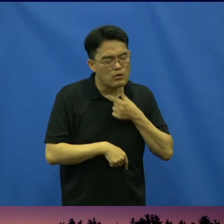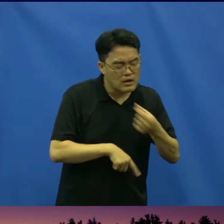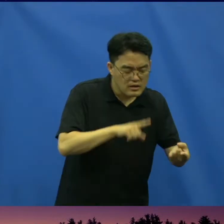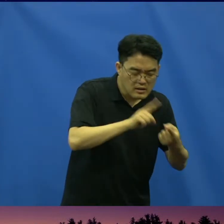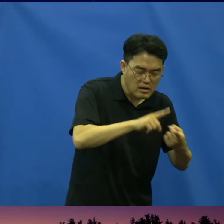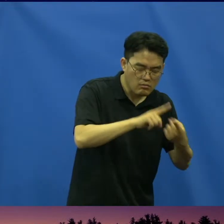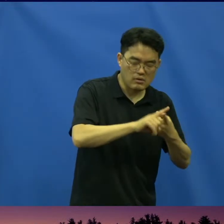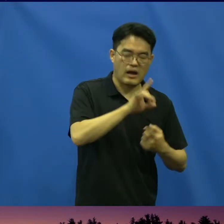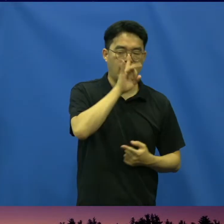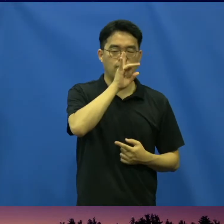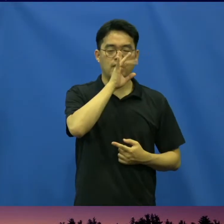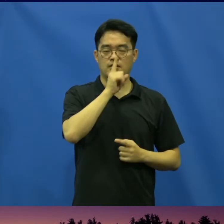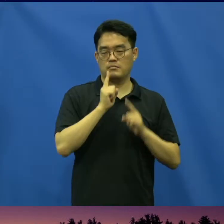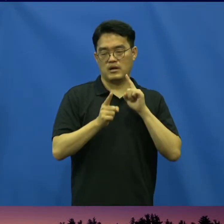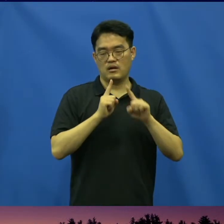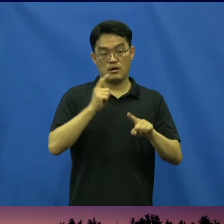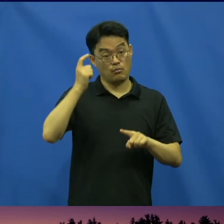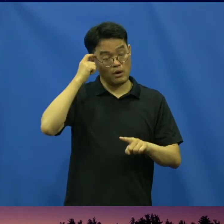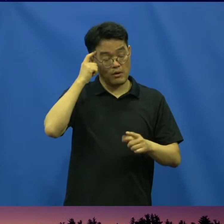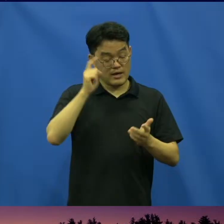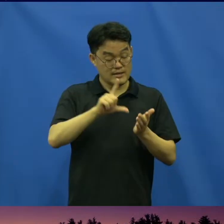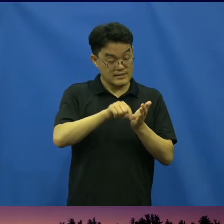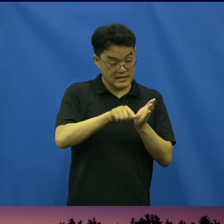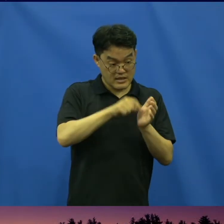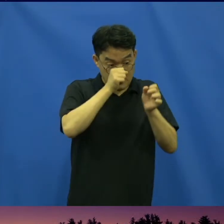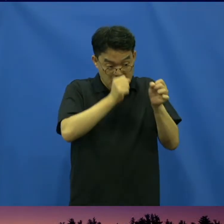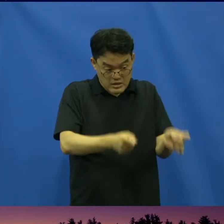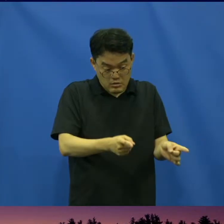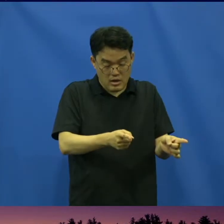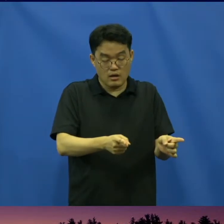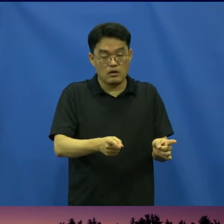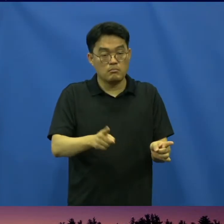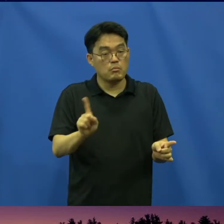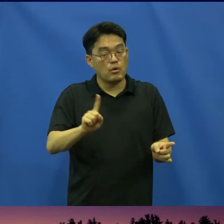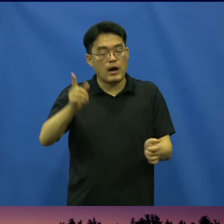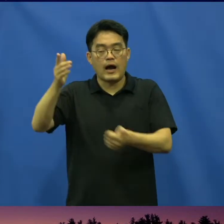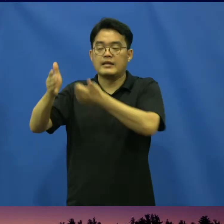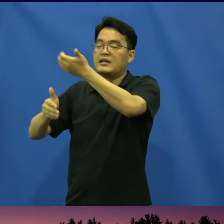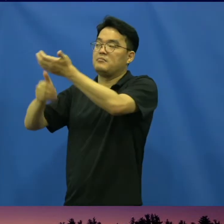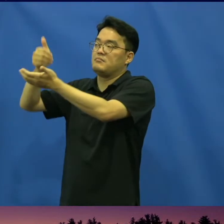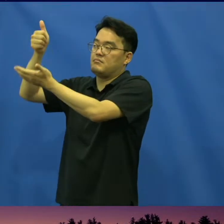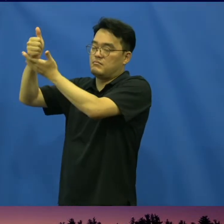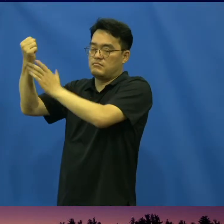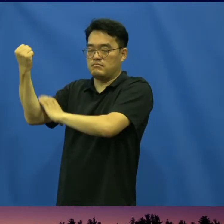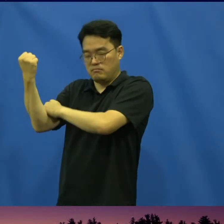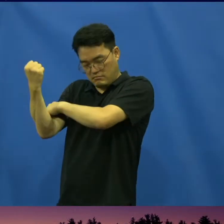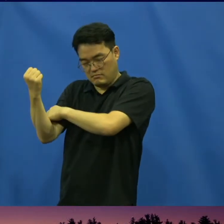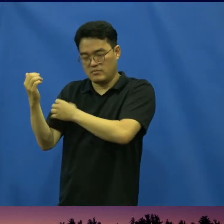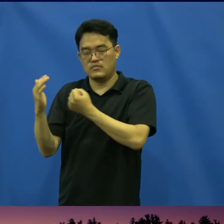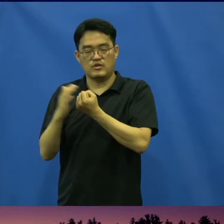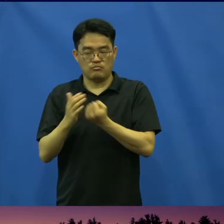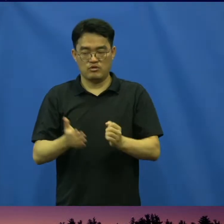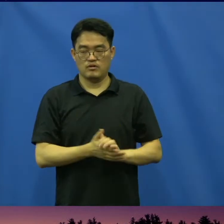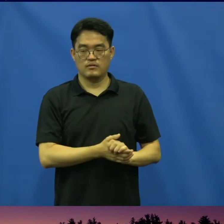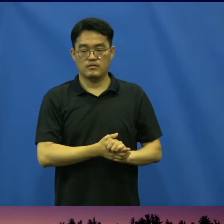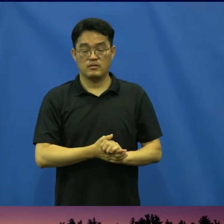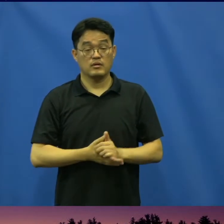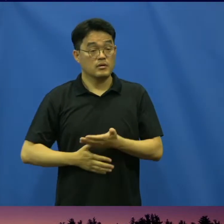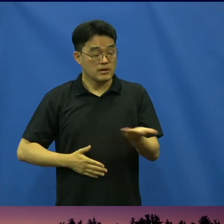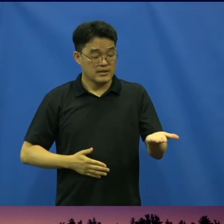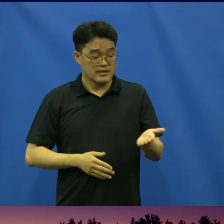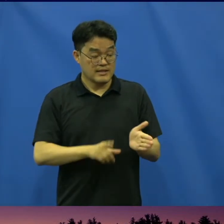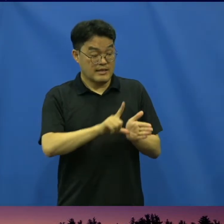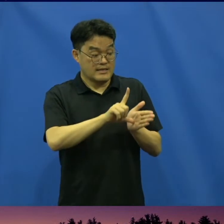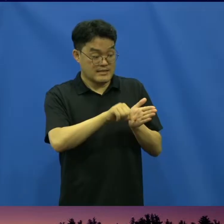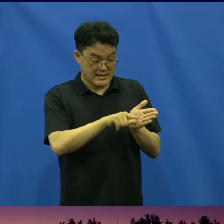자, 여러분 여기 시기와 기회라고 이렇게 번역하는데 사실은 뭐냐면 이 죽음이에요. 죽음이 그들에게 임한다는